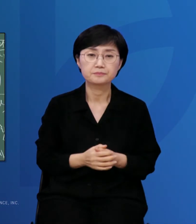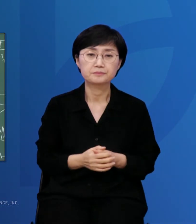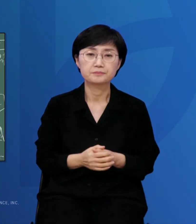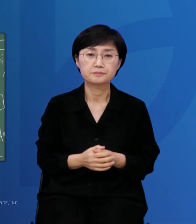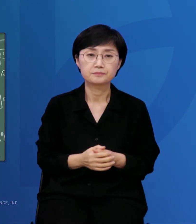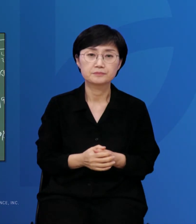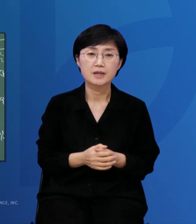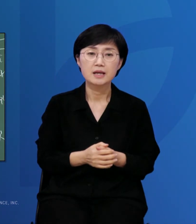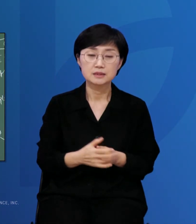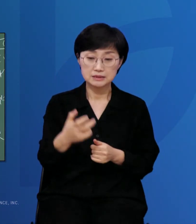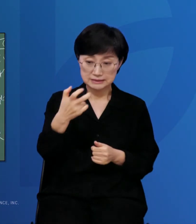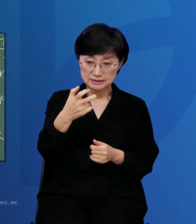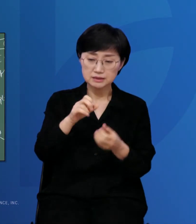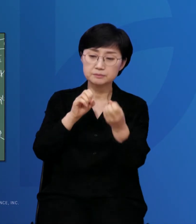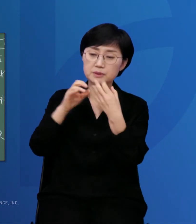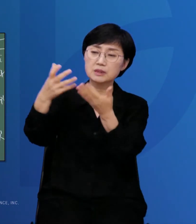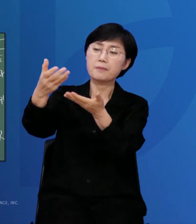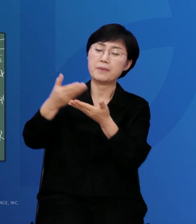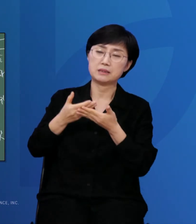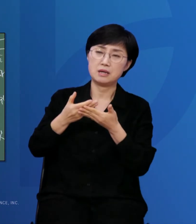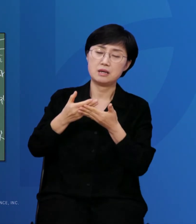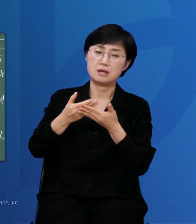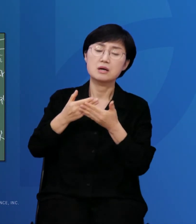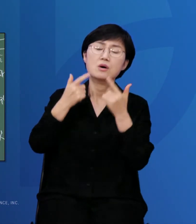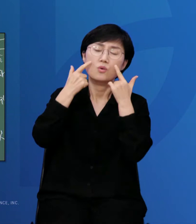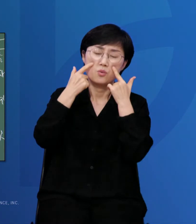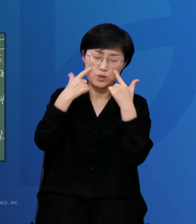그 정도 응답 준비되어 있기 때문에 옵니다.